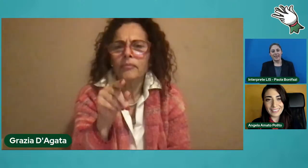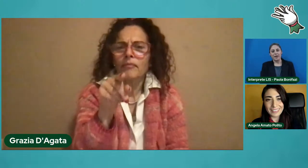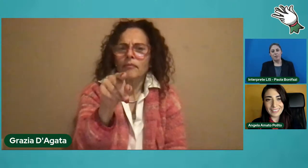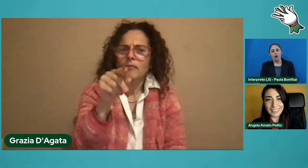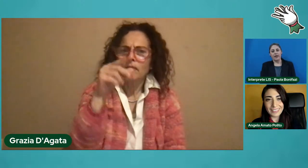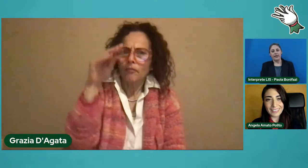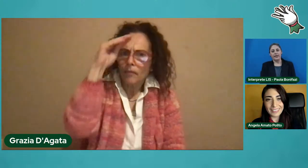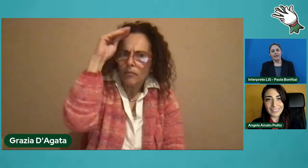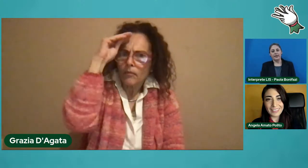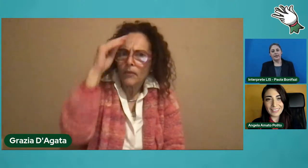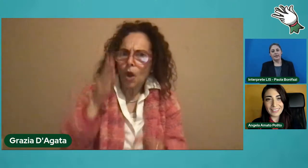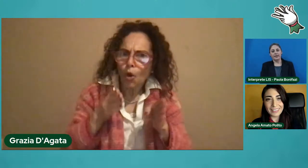E poi ha